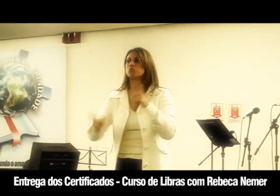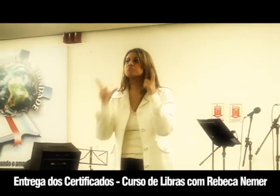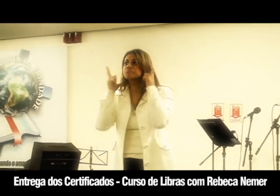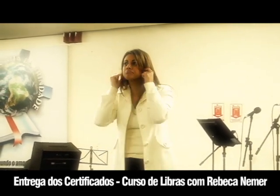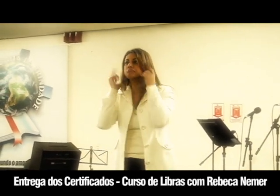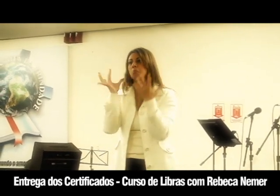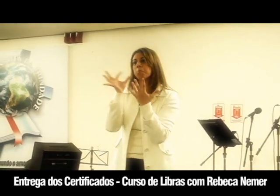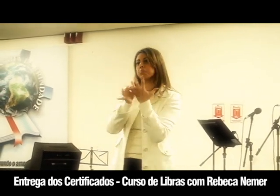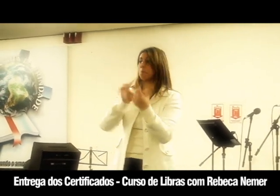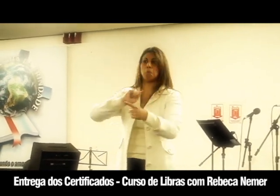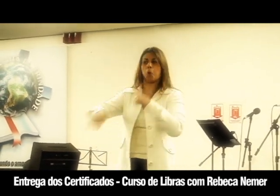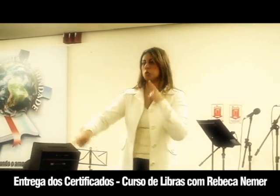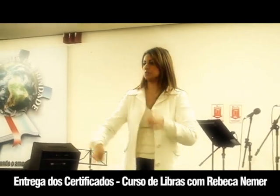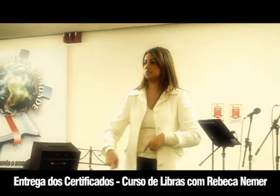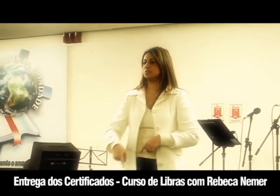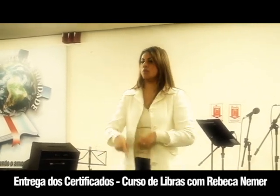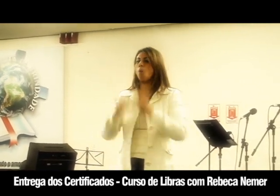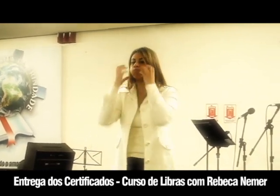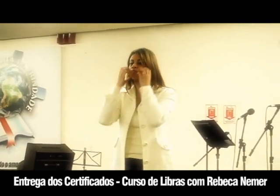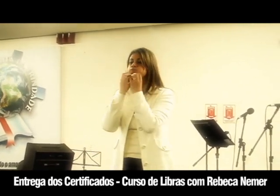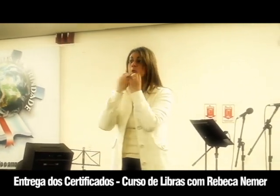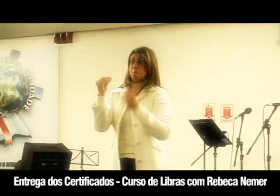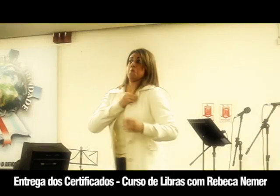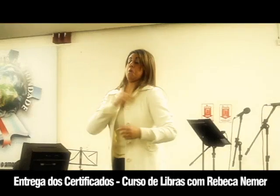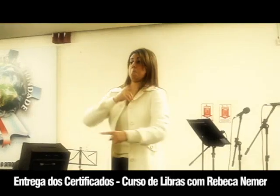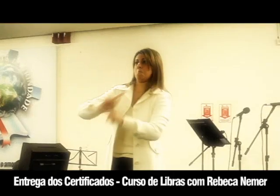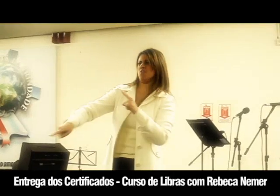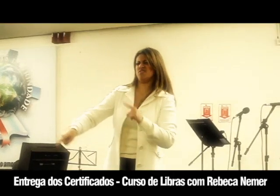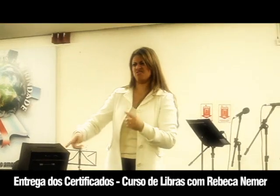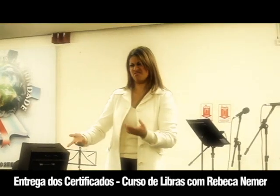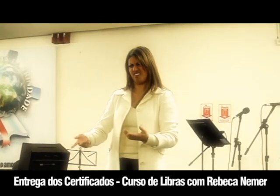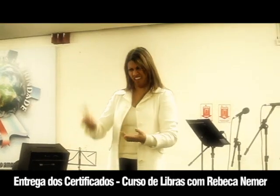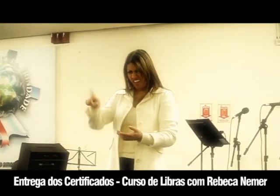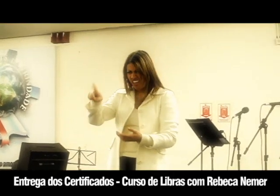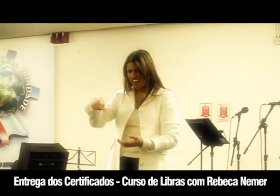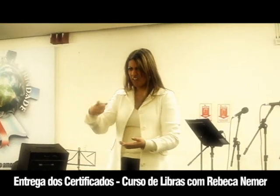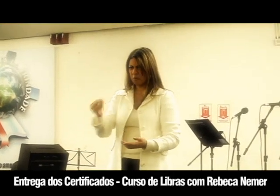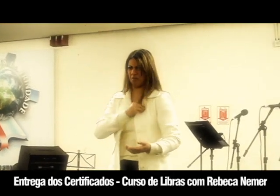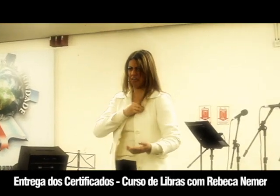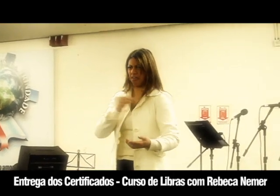que acha que não pode ter barba nem bigode, não conhece